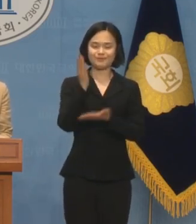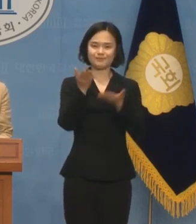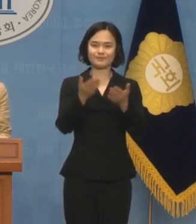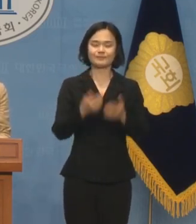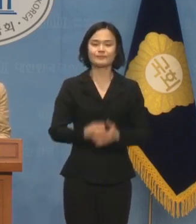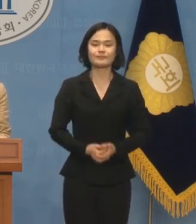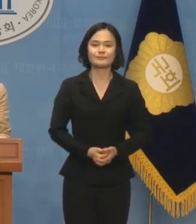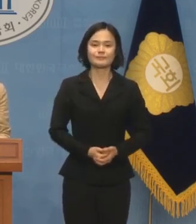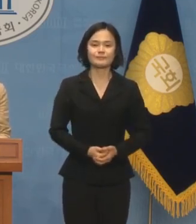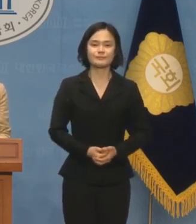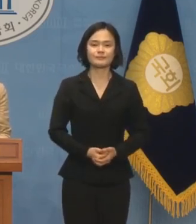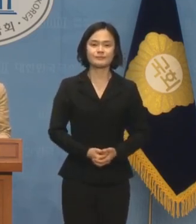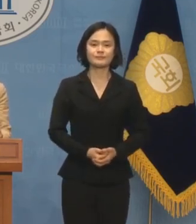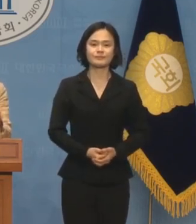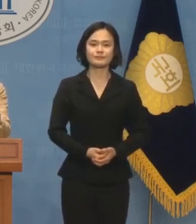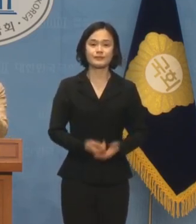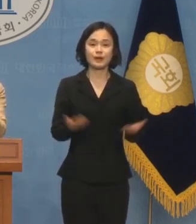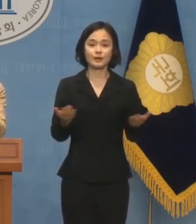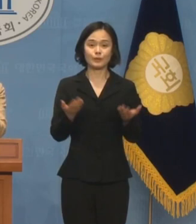세진부동산